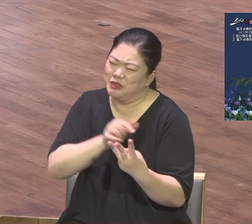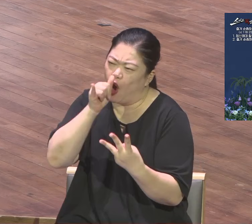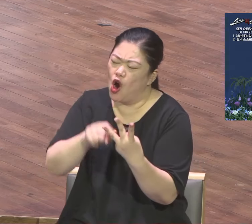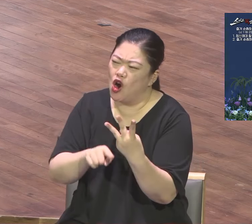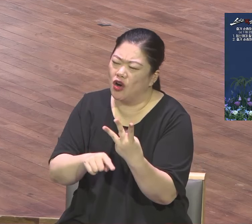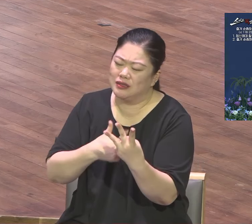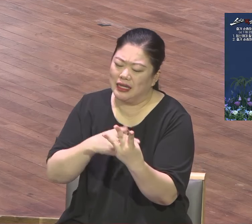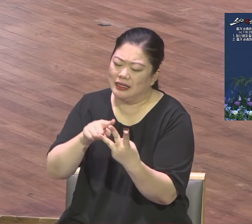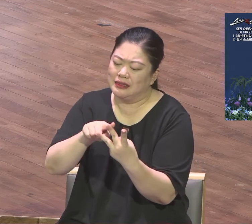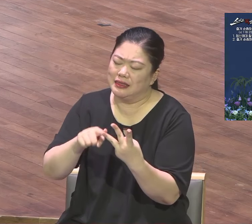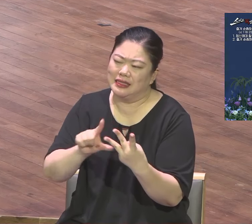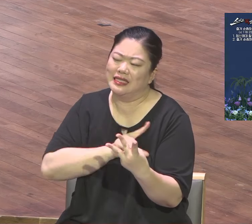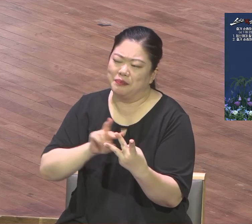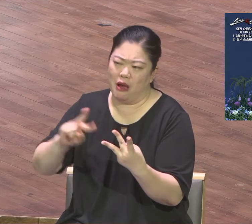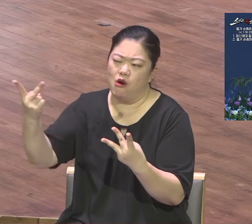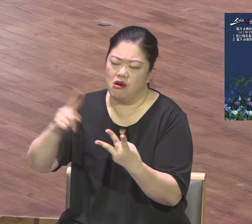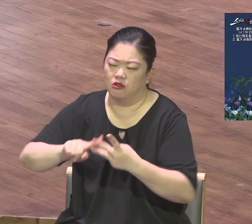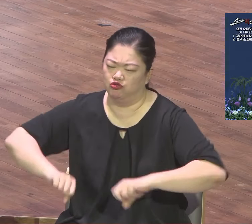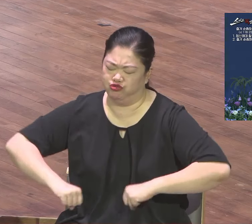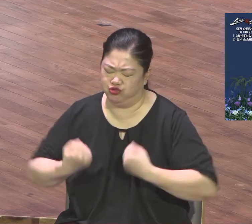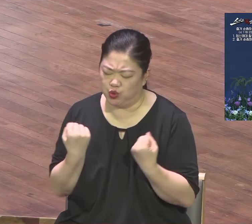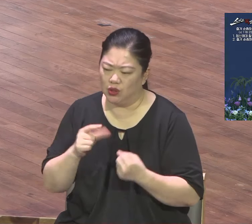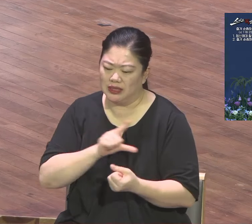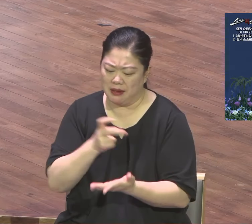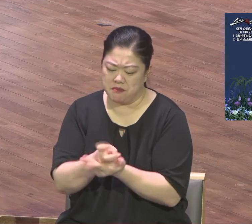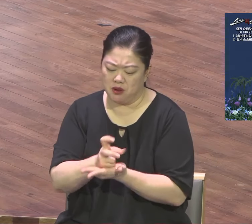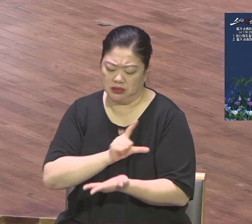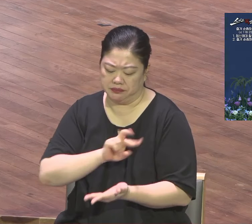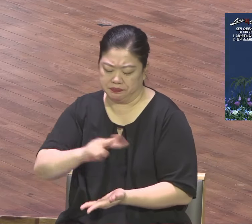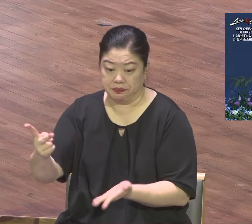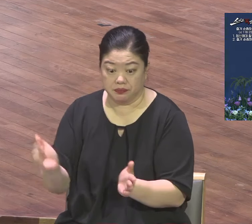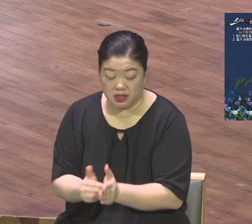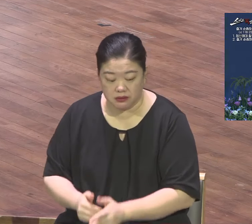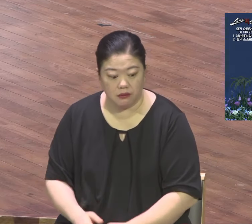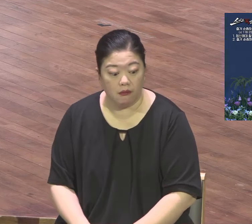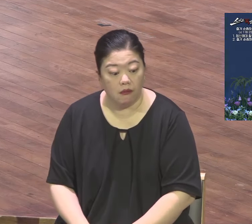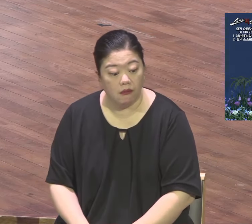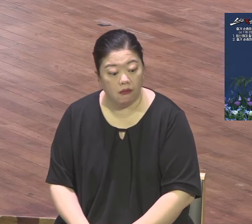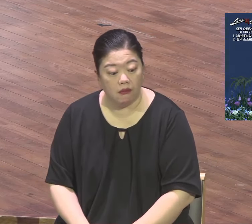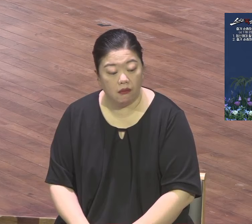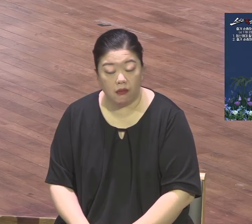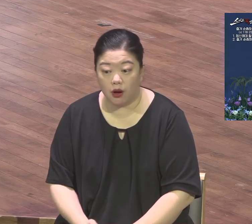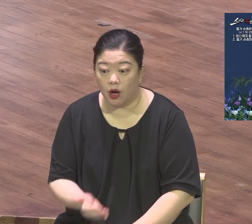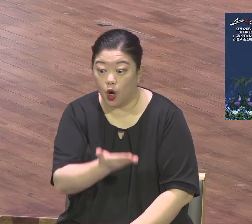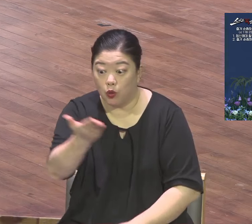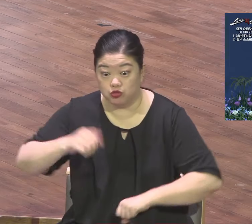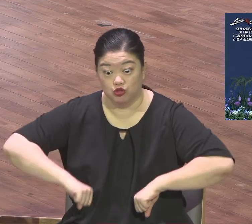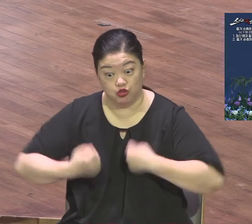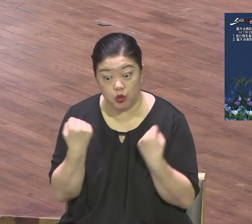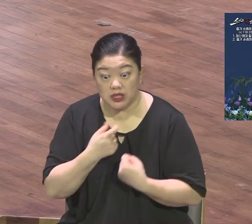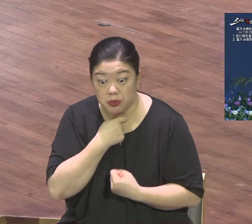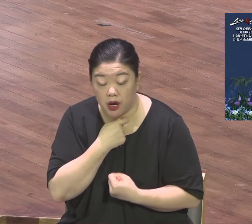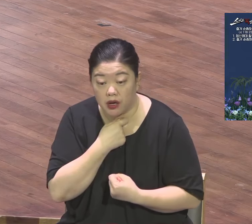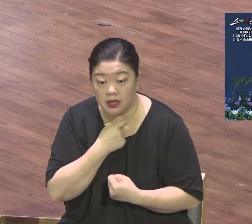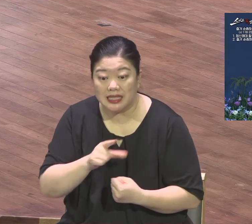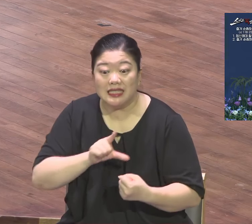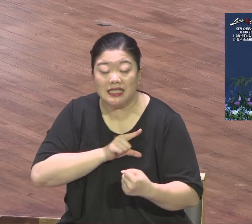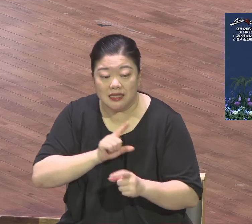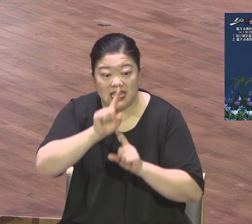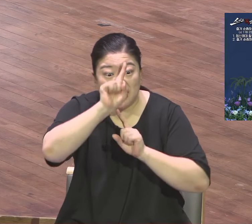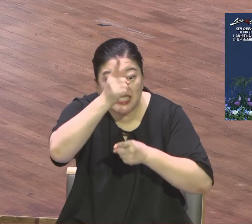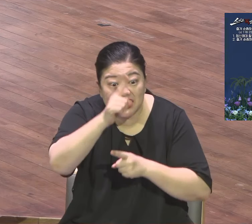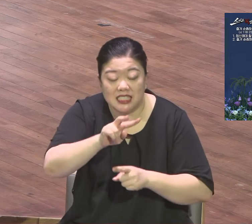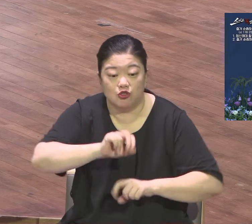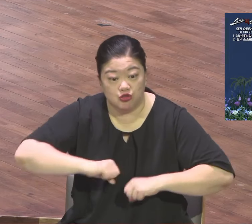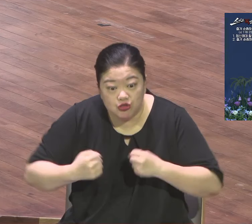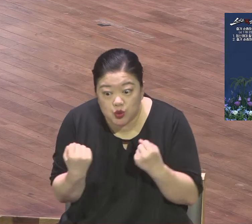그것도 하나님 앞에 순종하며 살겠다 이름 순종을 바꿨다. 여러분 순종이 안 되는 분들 순종을 이름 바꾸세요. 우리게 뭐 김순종, 이순종,